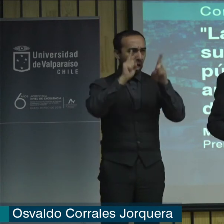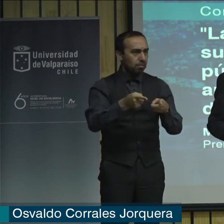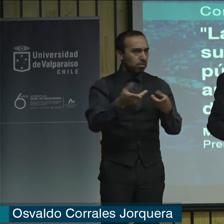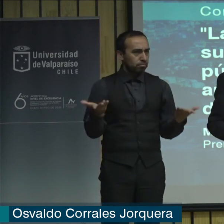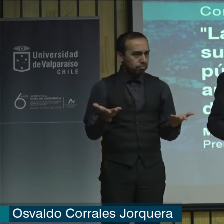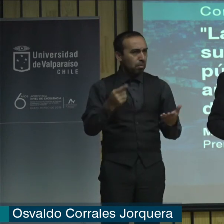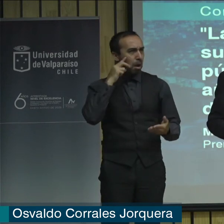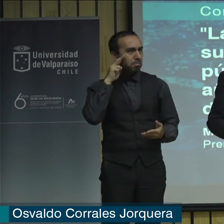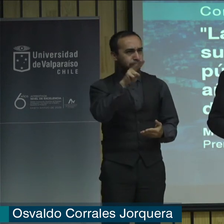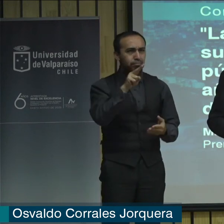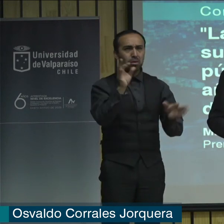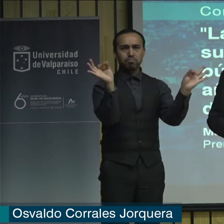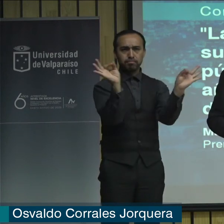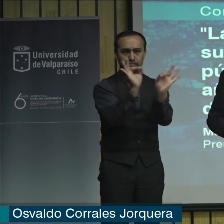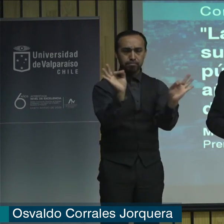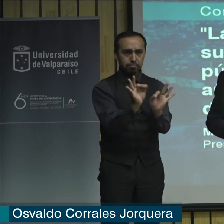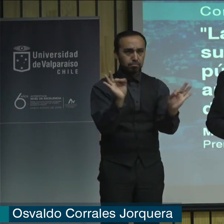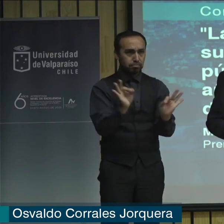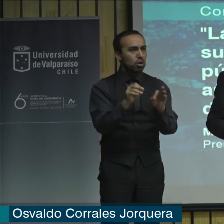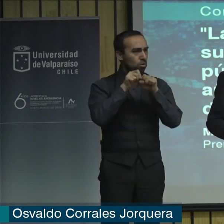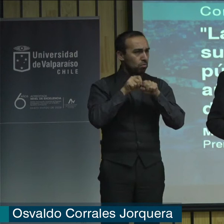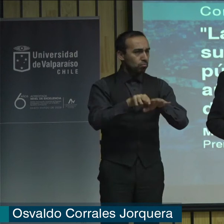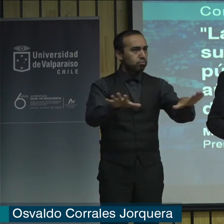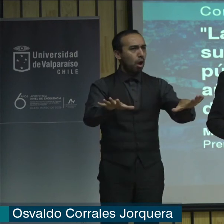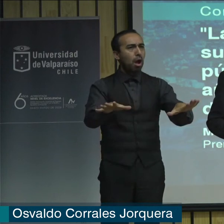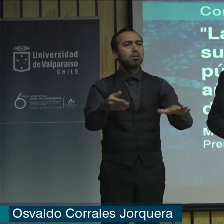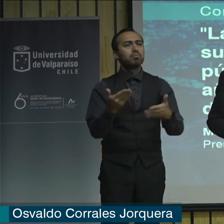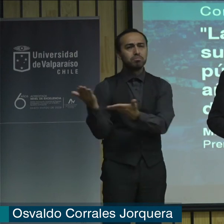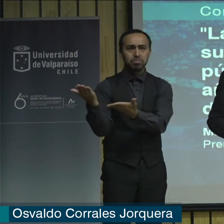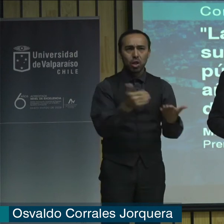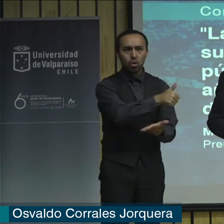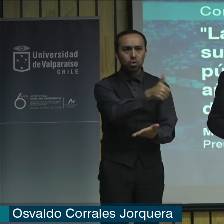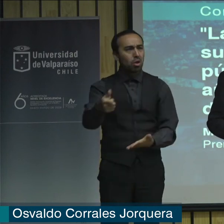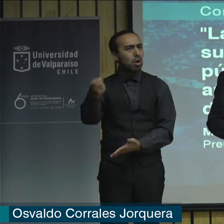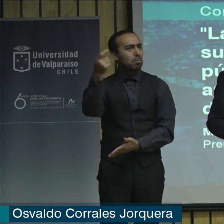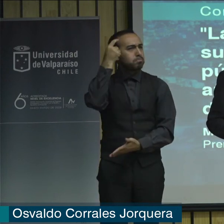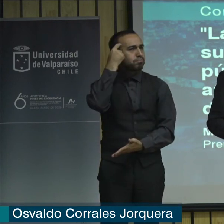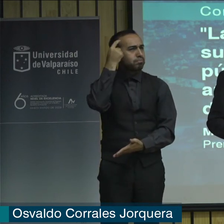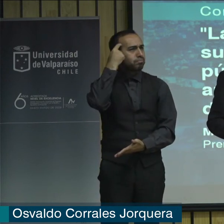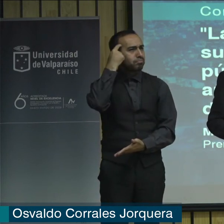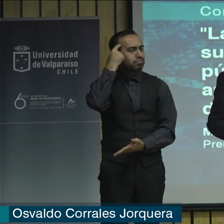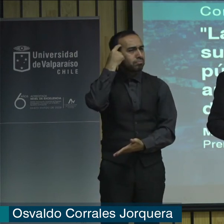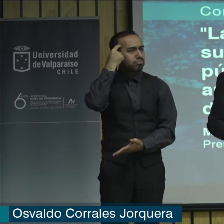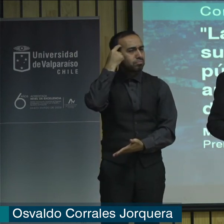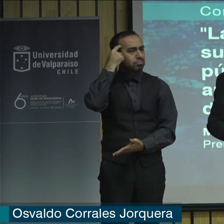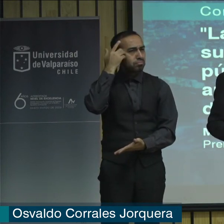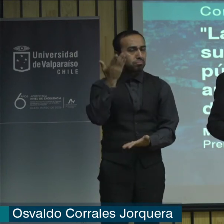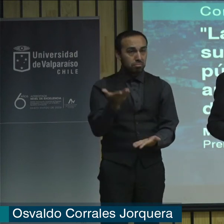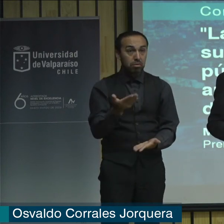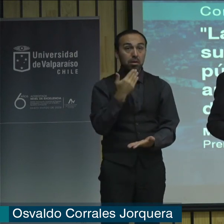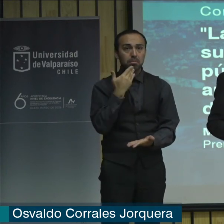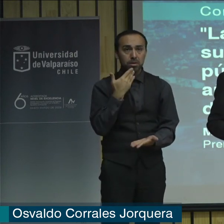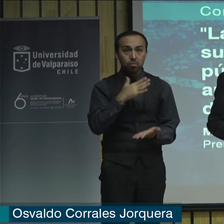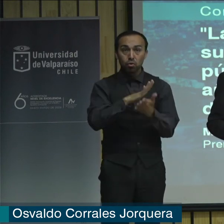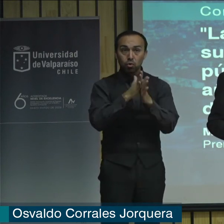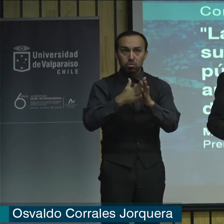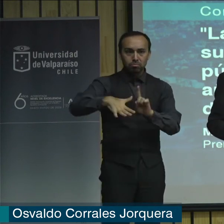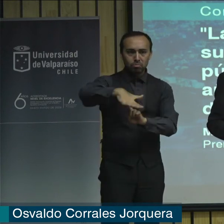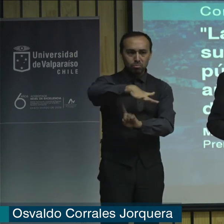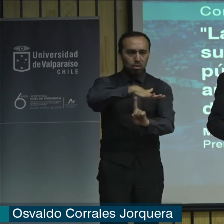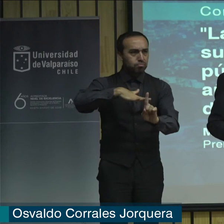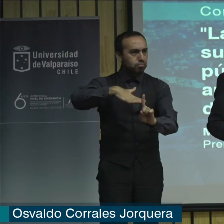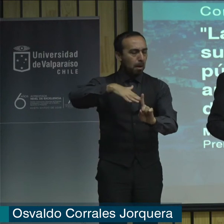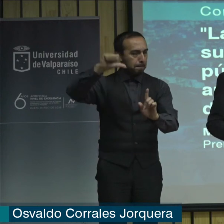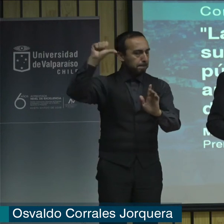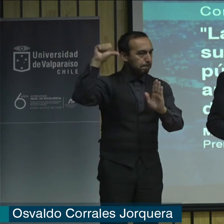solo facilitando sino que moviendo la reflexión acerca del mismo así como de las múltiples consecuencias que tuvo en